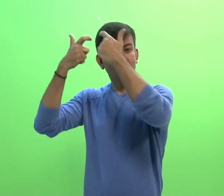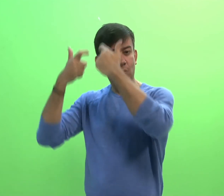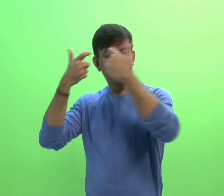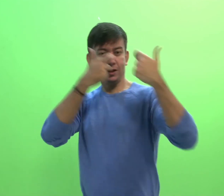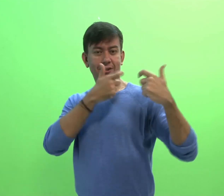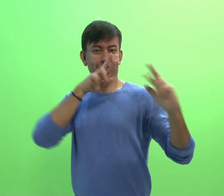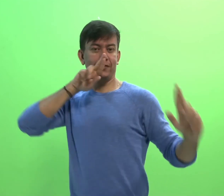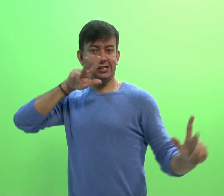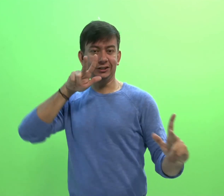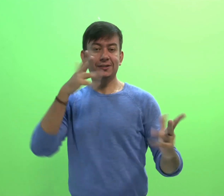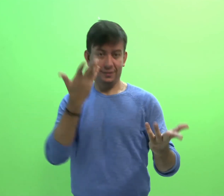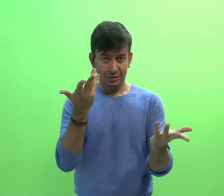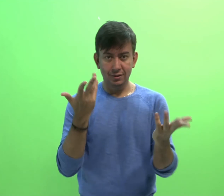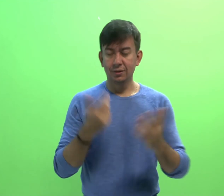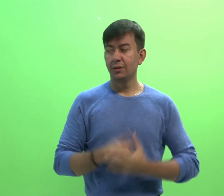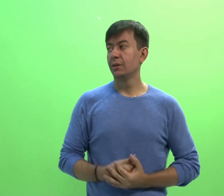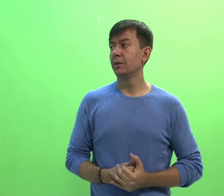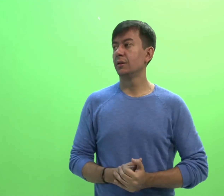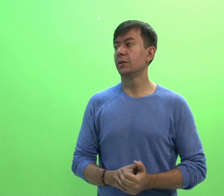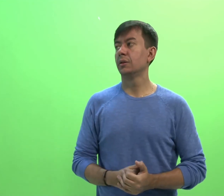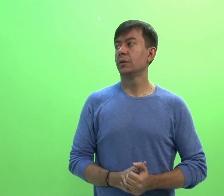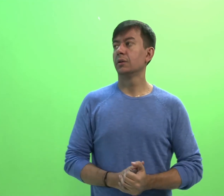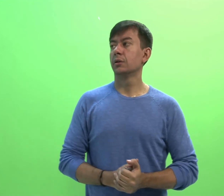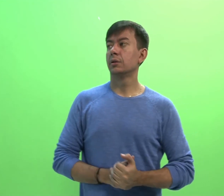A locação vai ser distinta.